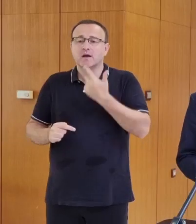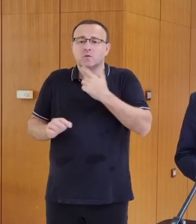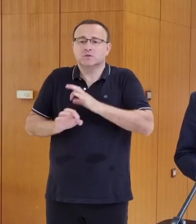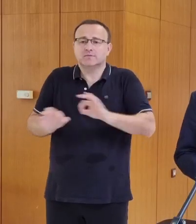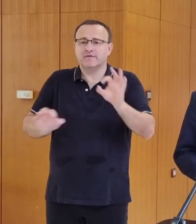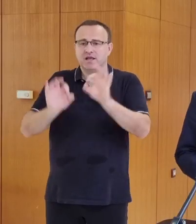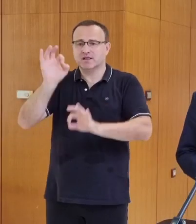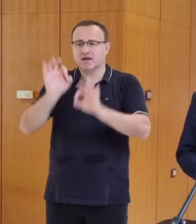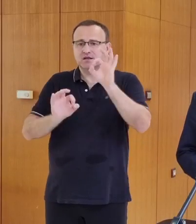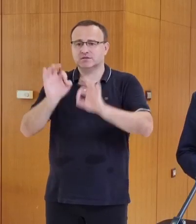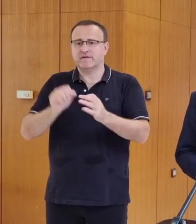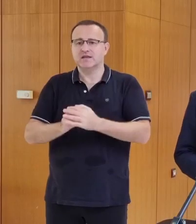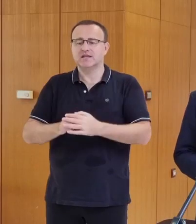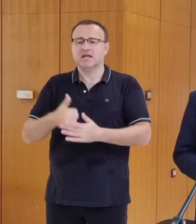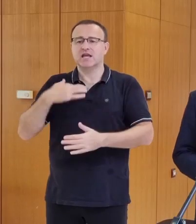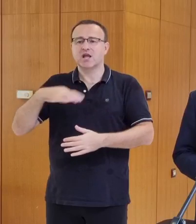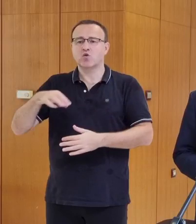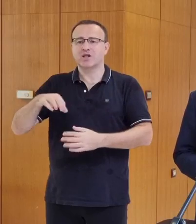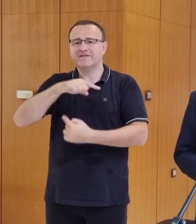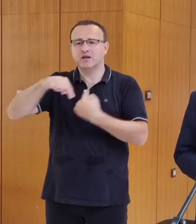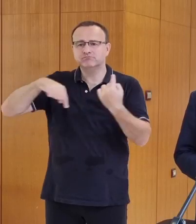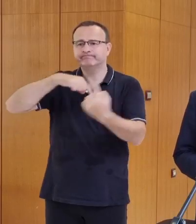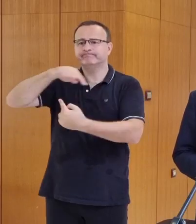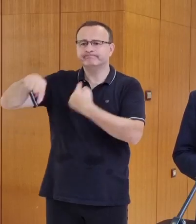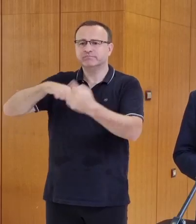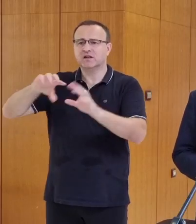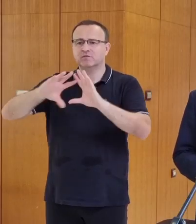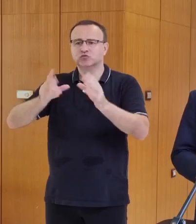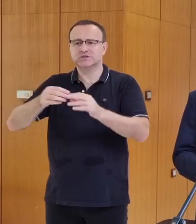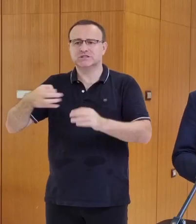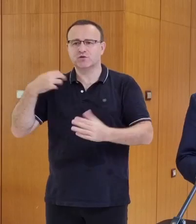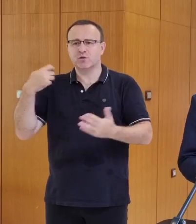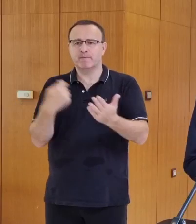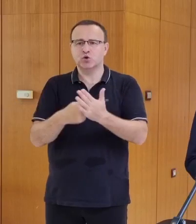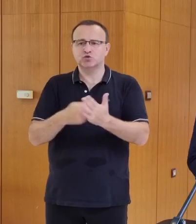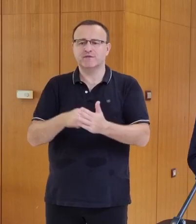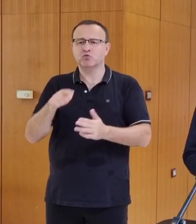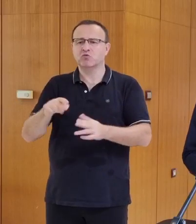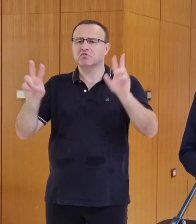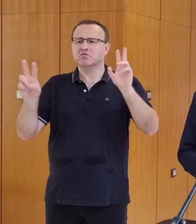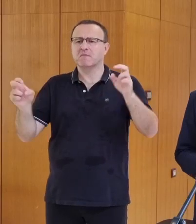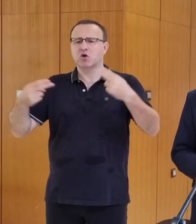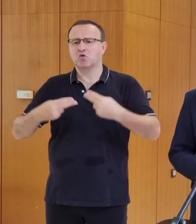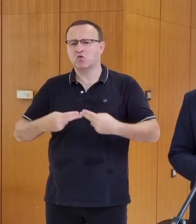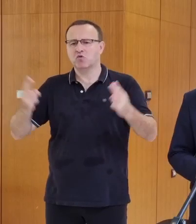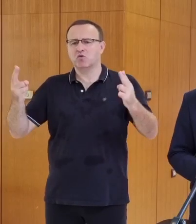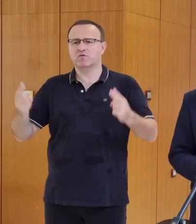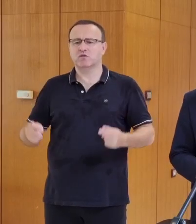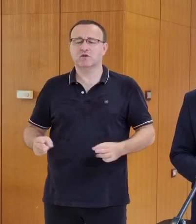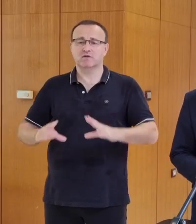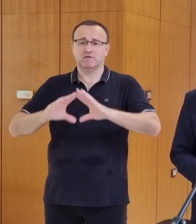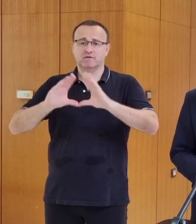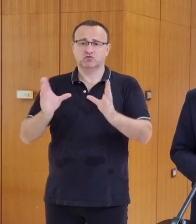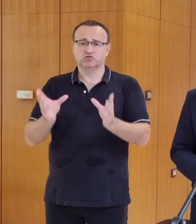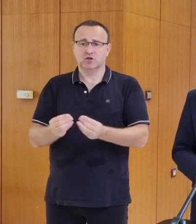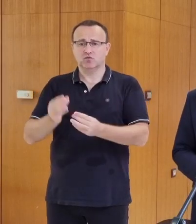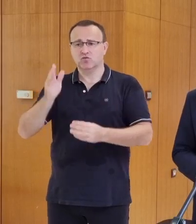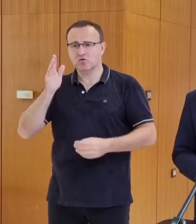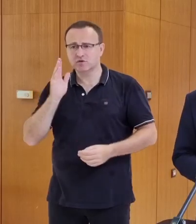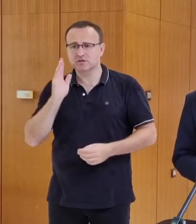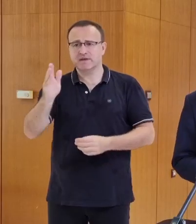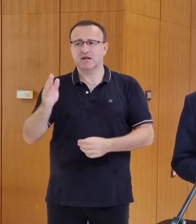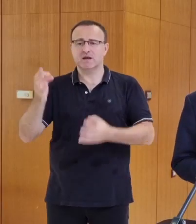nastaviť jednotlivé toky vo Všeobecnej zdravotnej poisťovne, takže je toto téma otvorená, všetko smeruje k tomu,